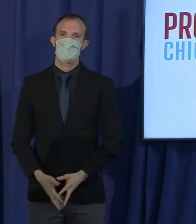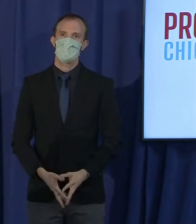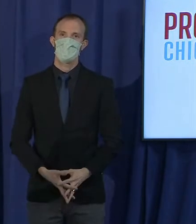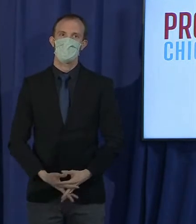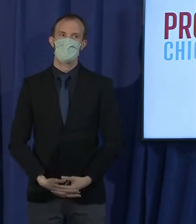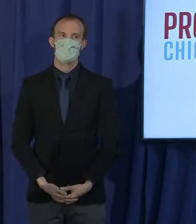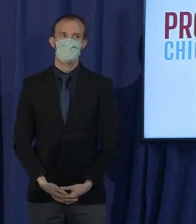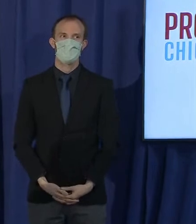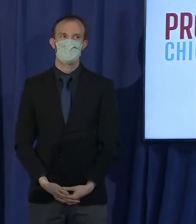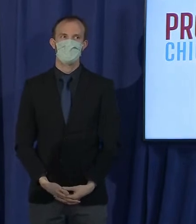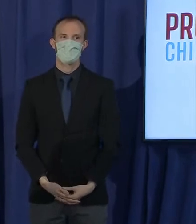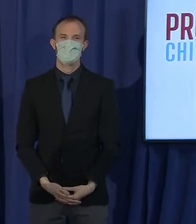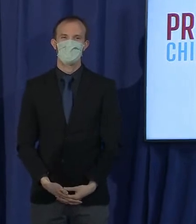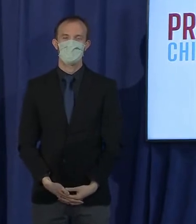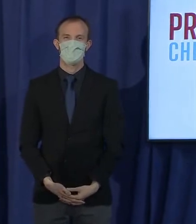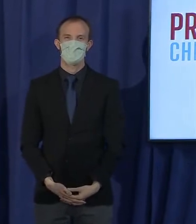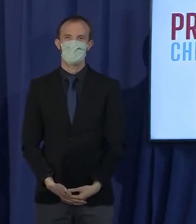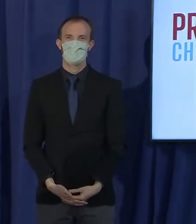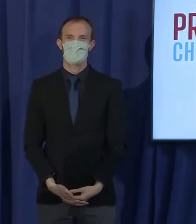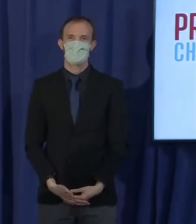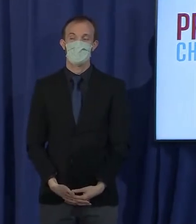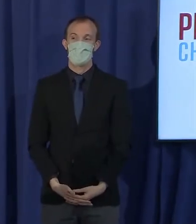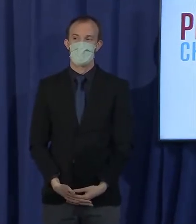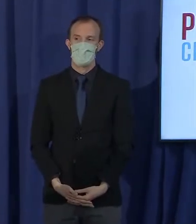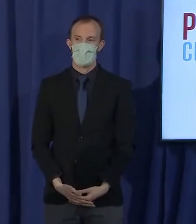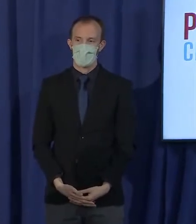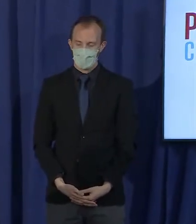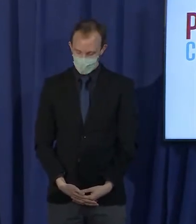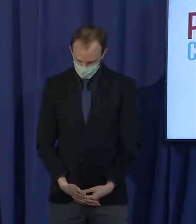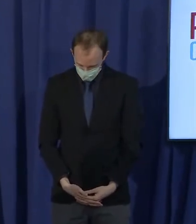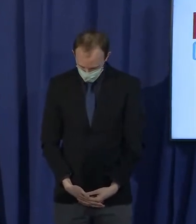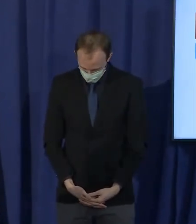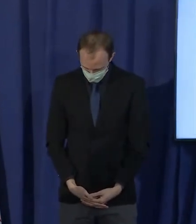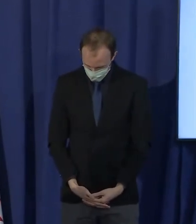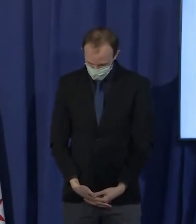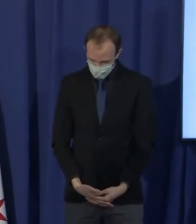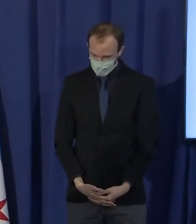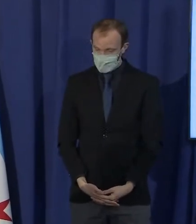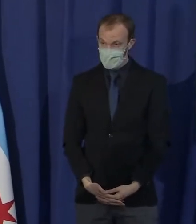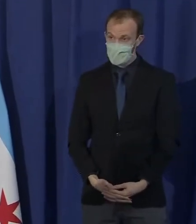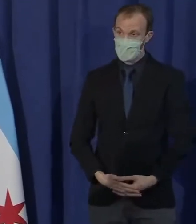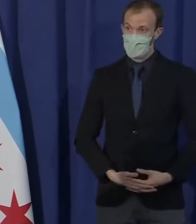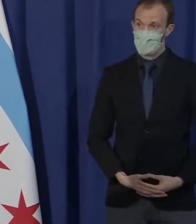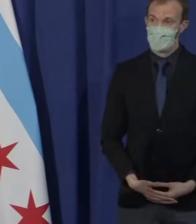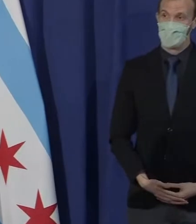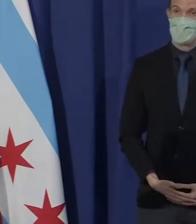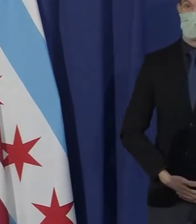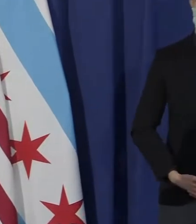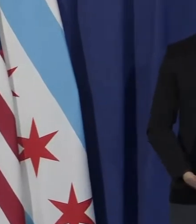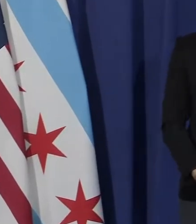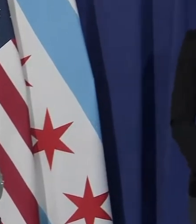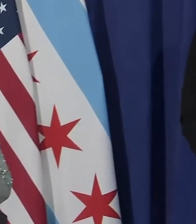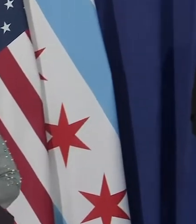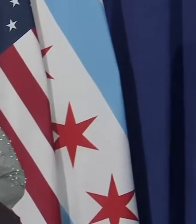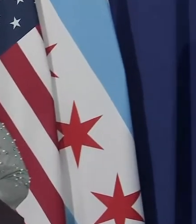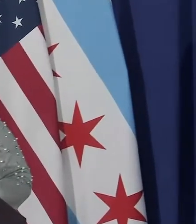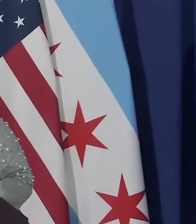poder hacer sus citas para recibir la vacuna. La ciudad de Chicago y Zocdox,